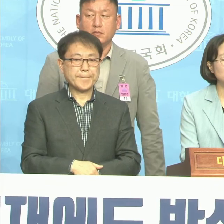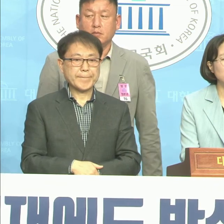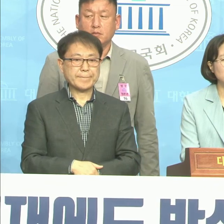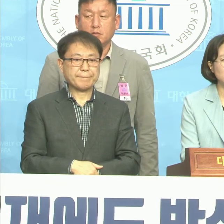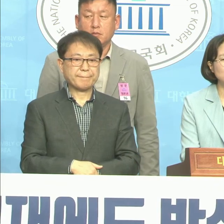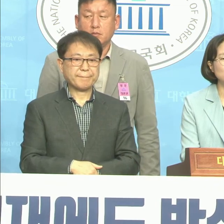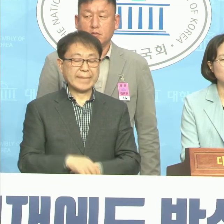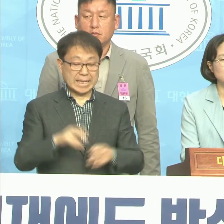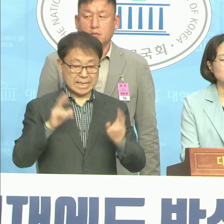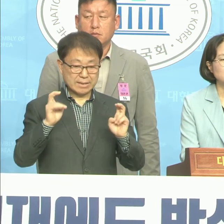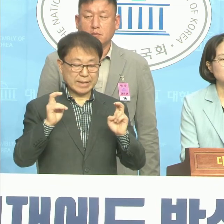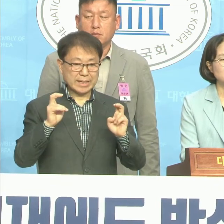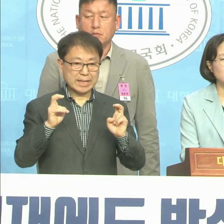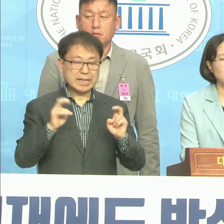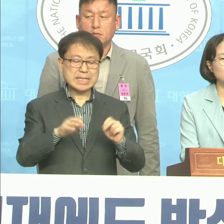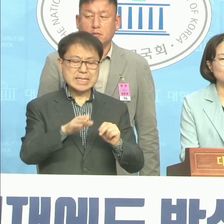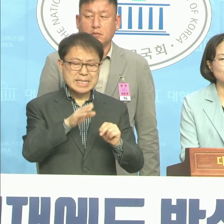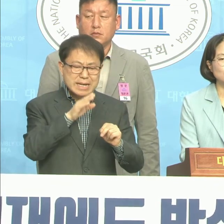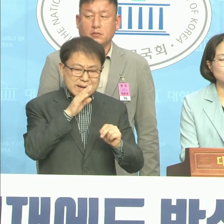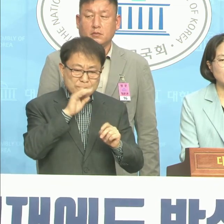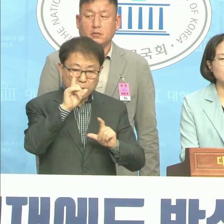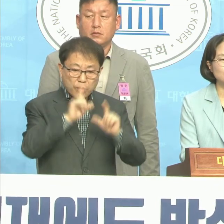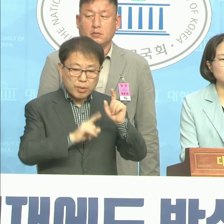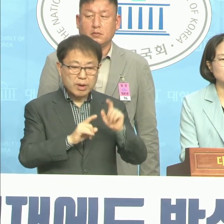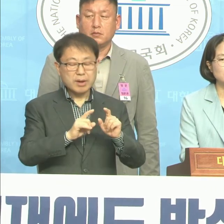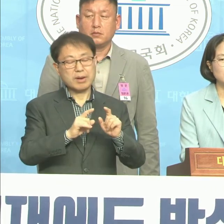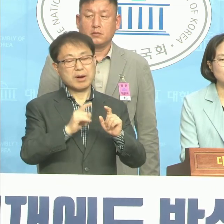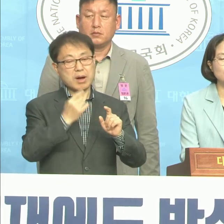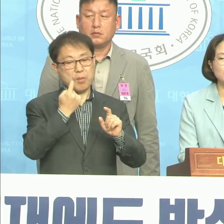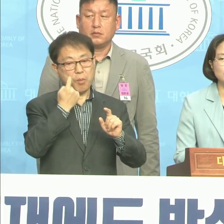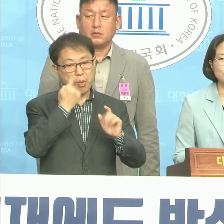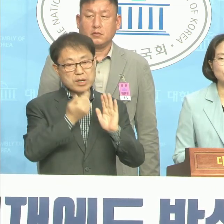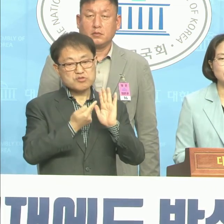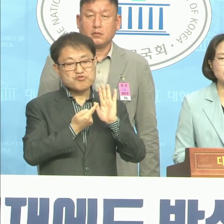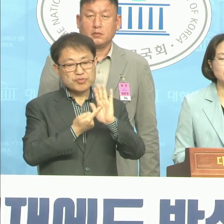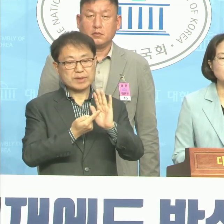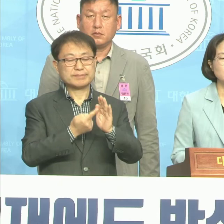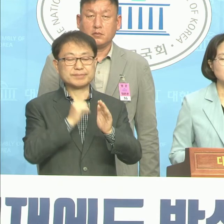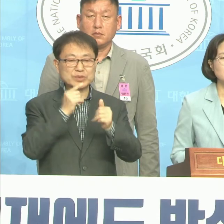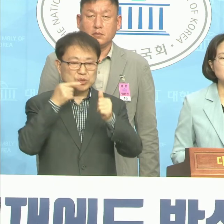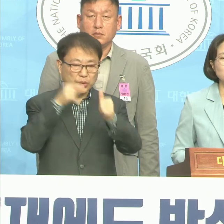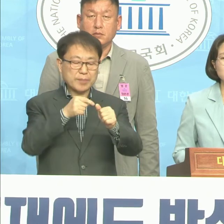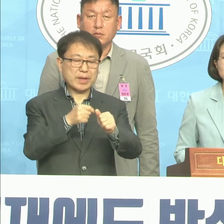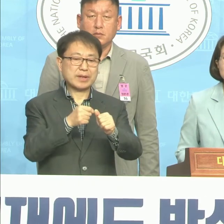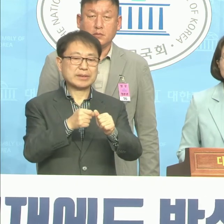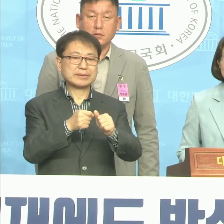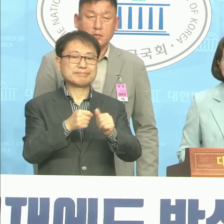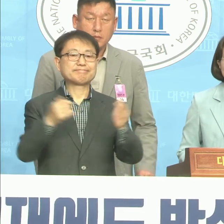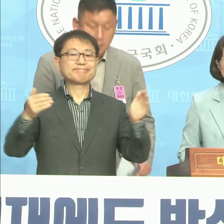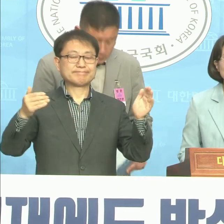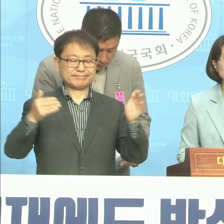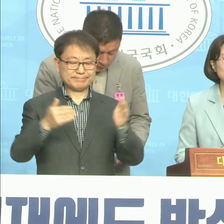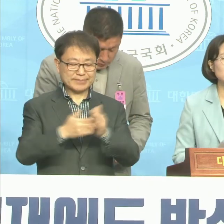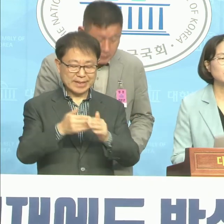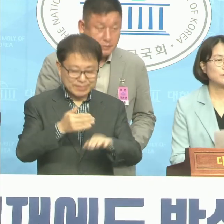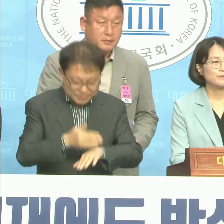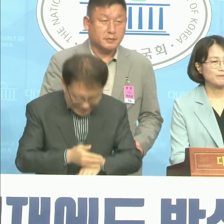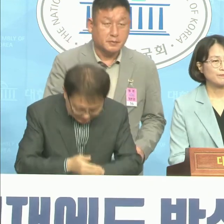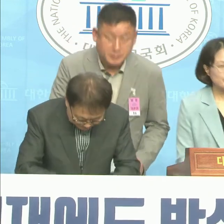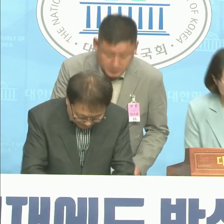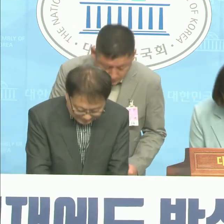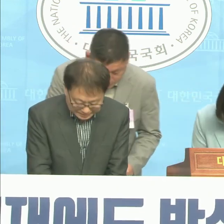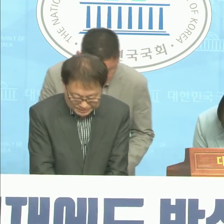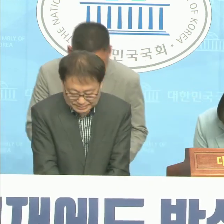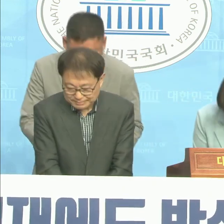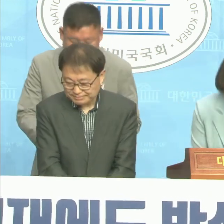정말 기업의 책무를 다해 주 다해 주기를 간곡하게 축구 하면서 기자에게 마치겠습니다 고맙습니다